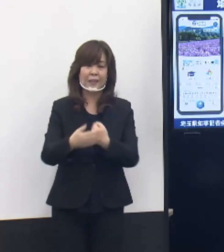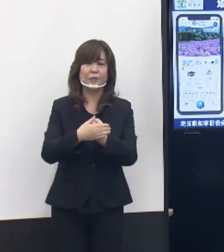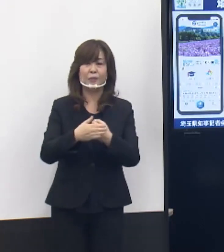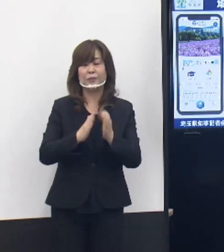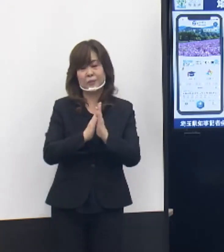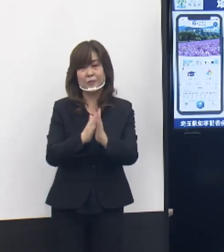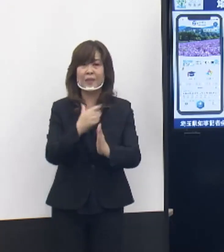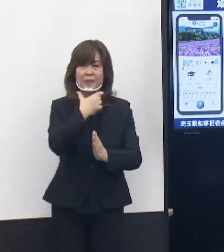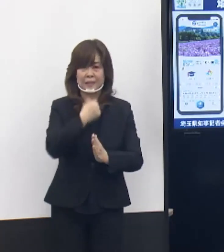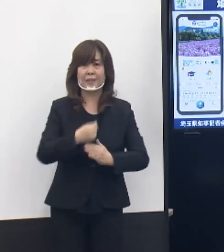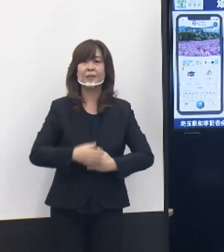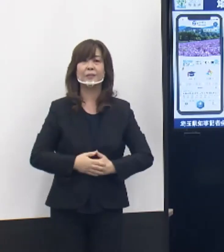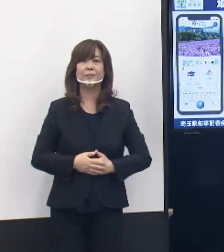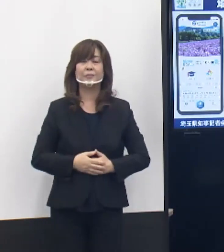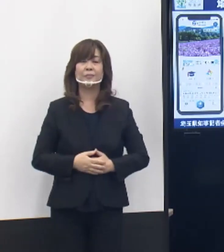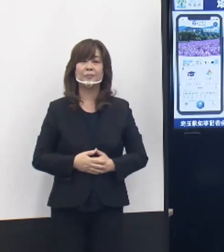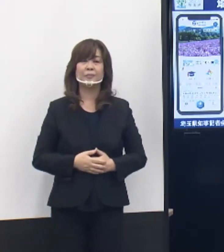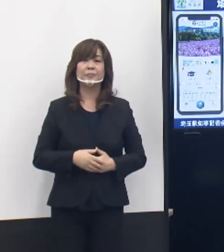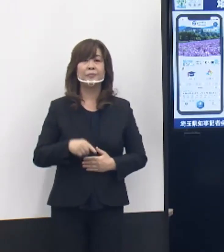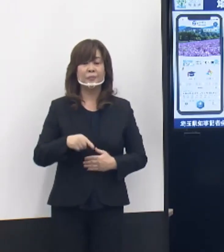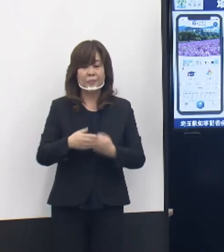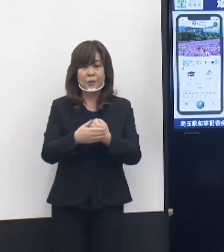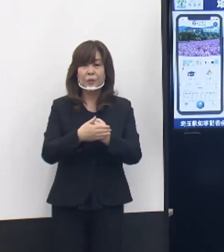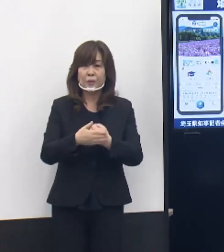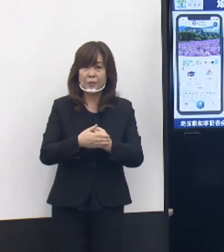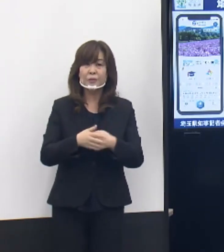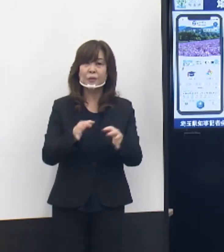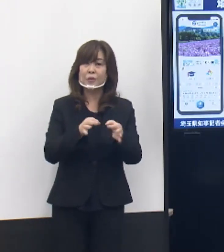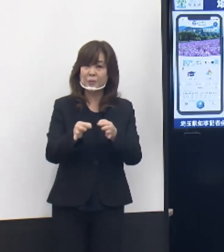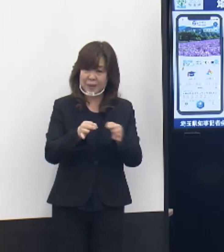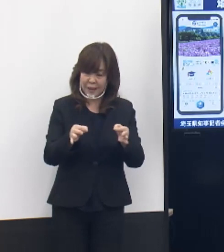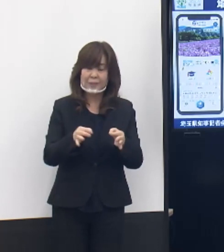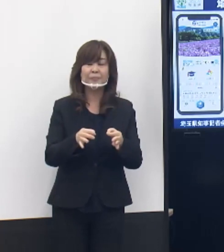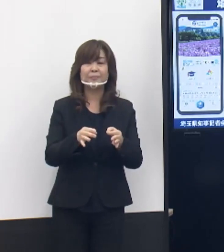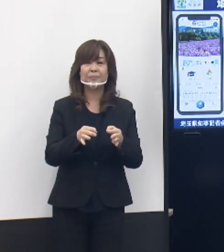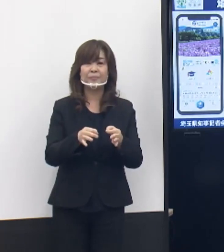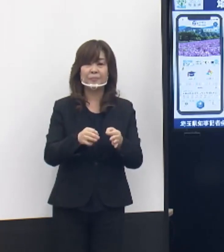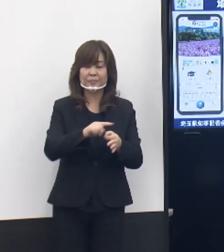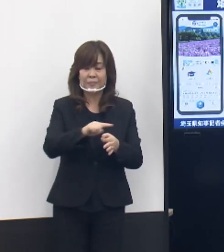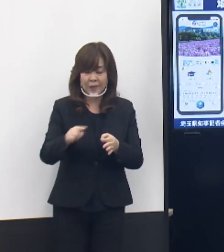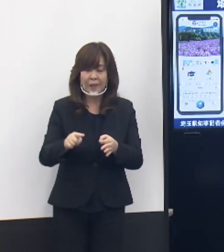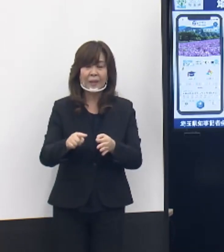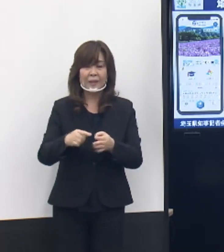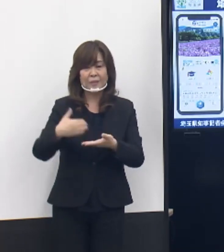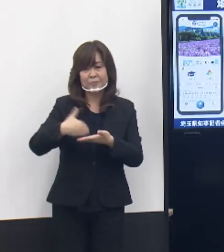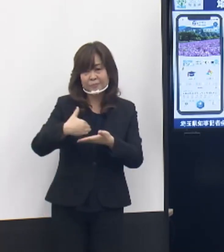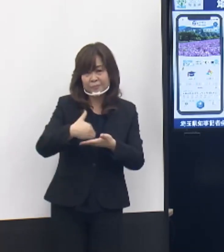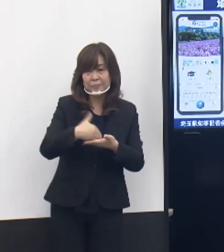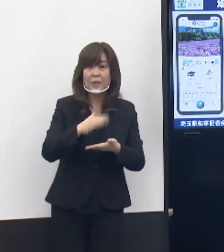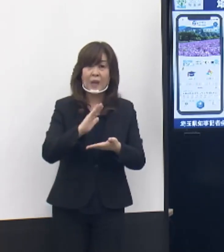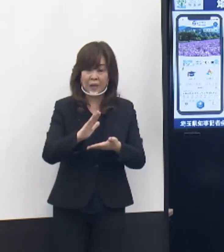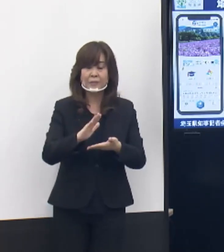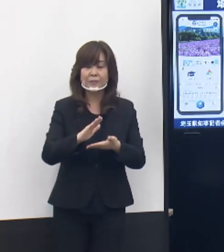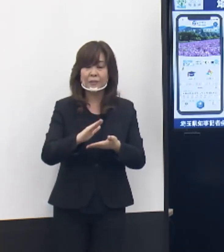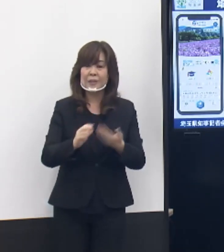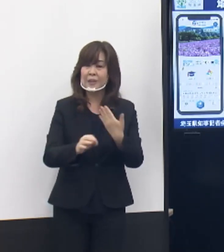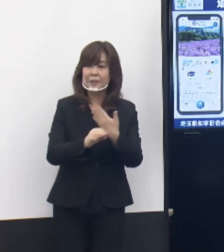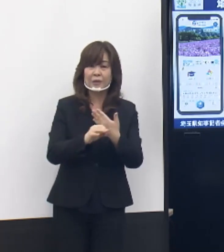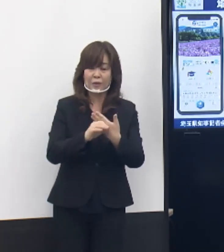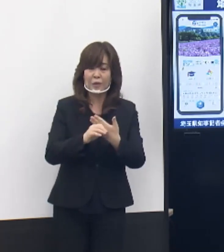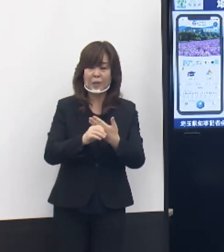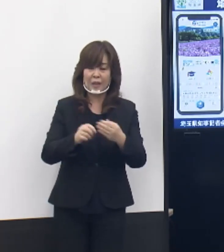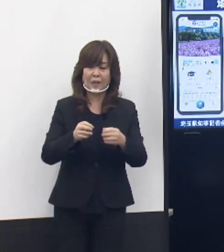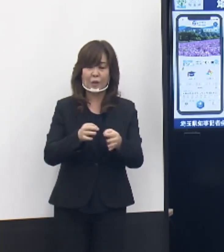と思っています。また参加店舗からもいろいろお話を伺ってますが、来店客に